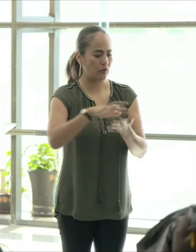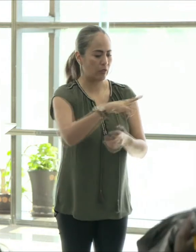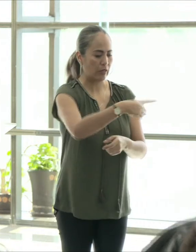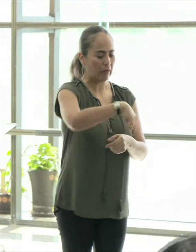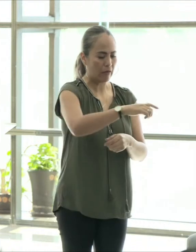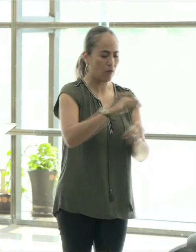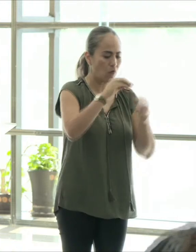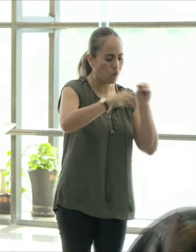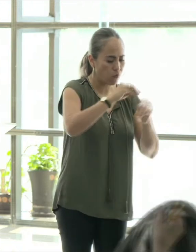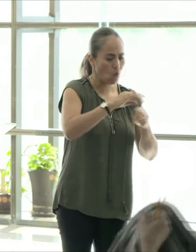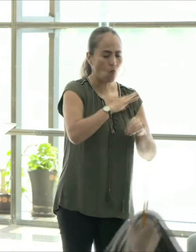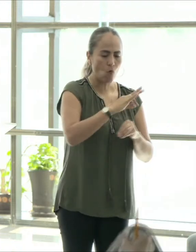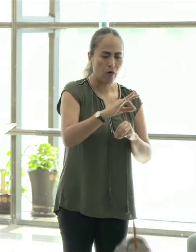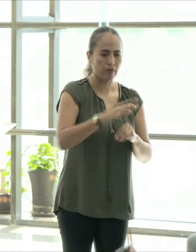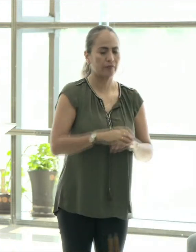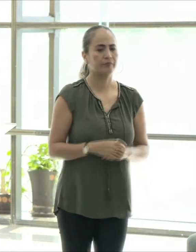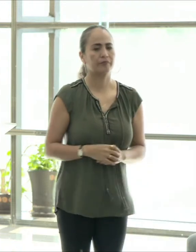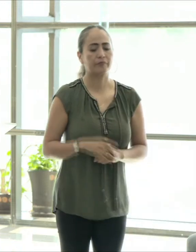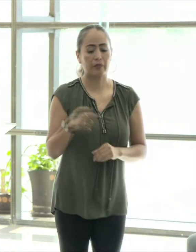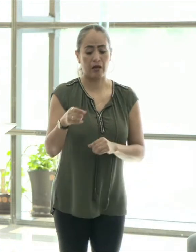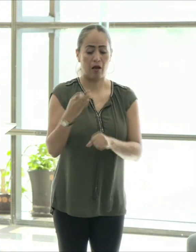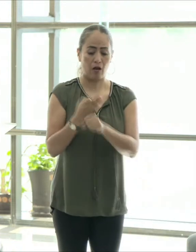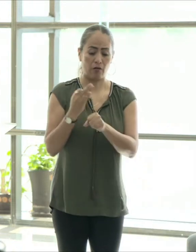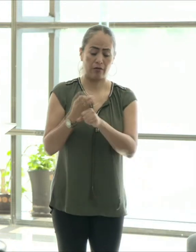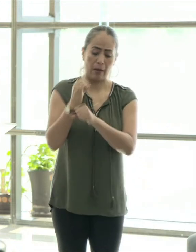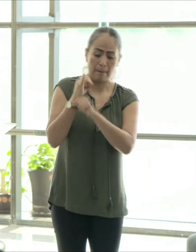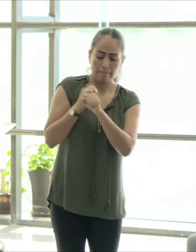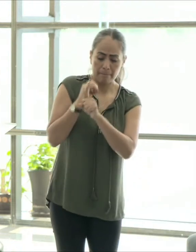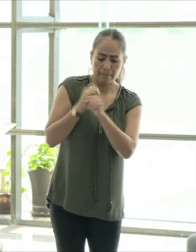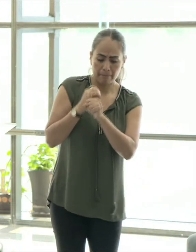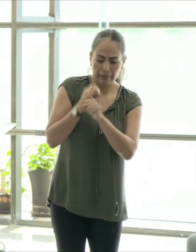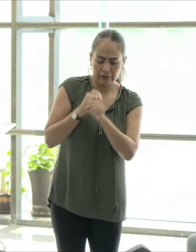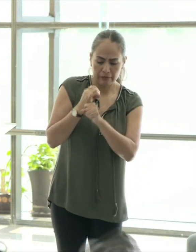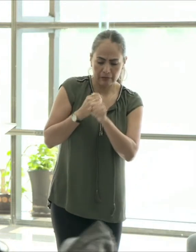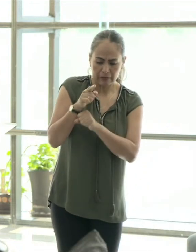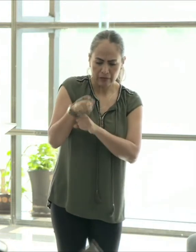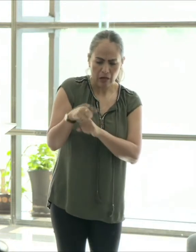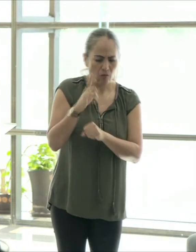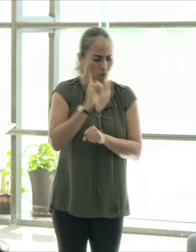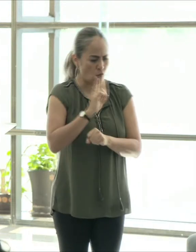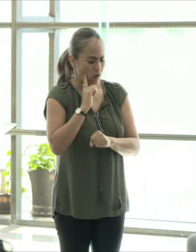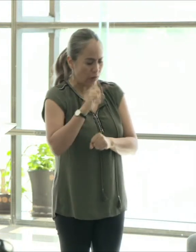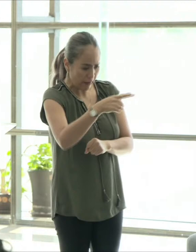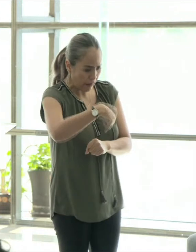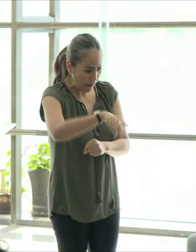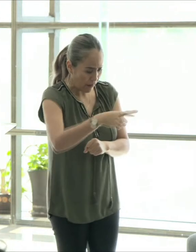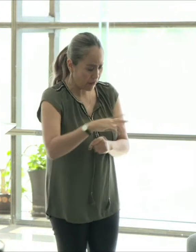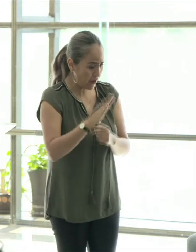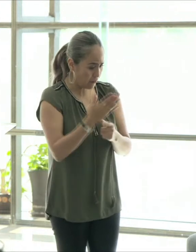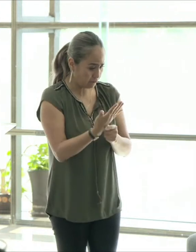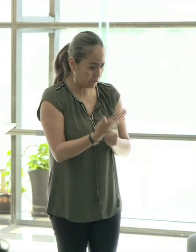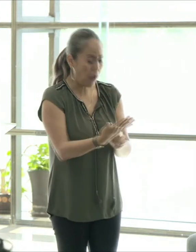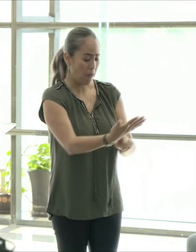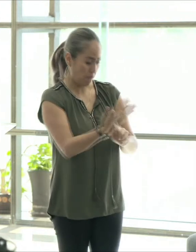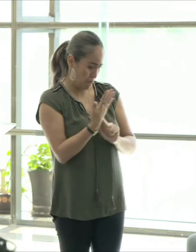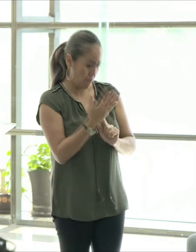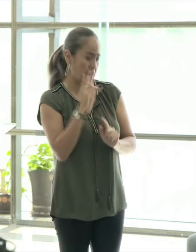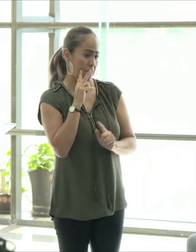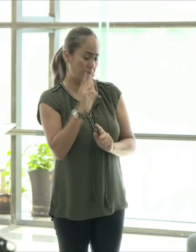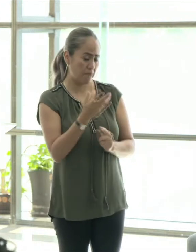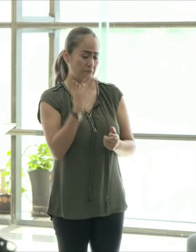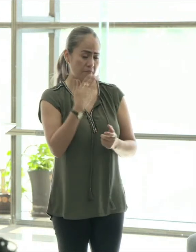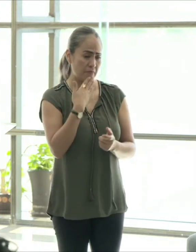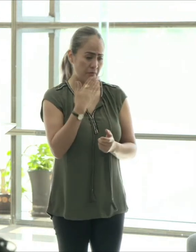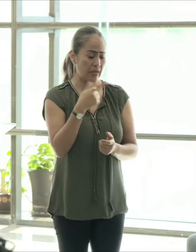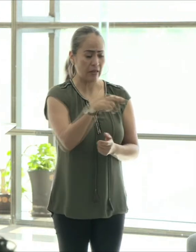partir diciendo que este estudio representa un trabajo de voz a las mujeres que da voz a las mujeres las cuales obviamente no cuentan